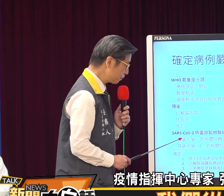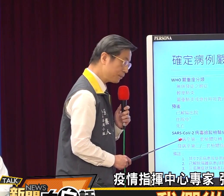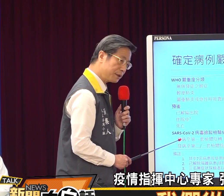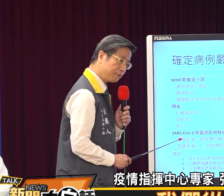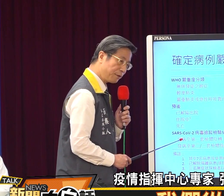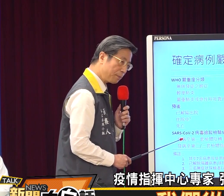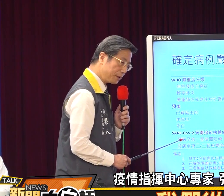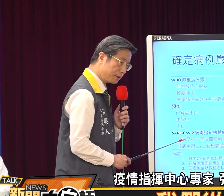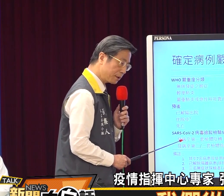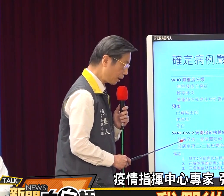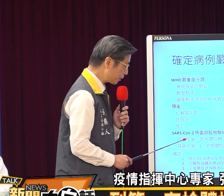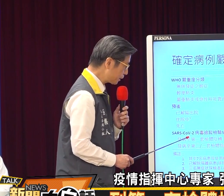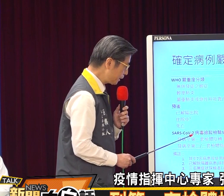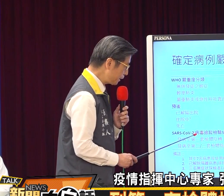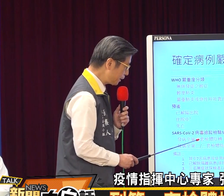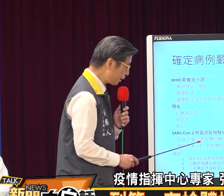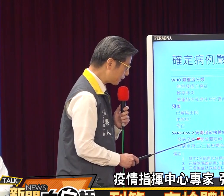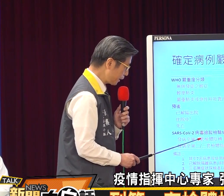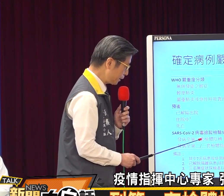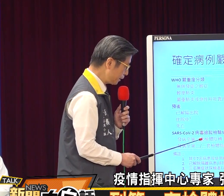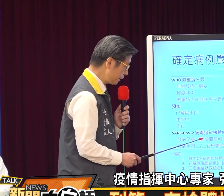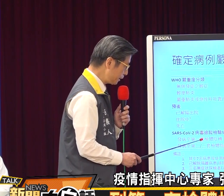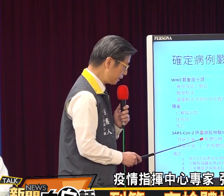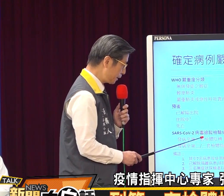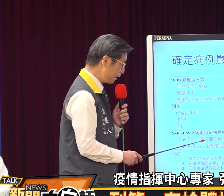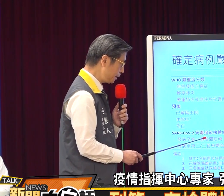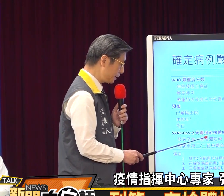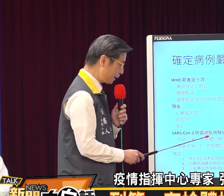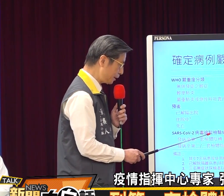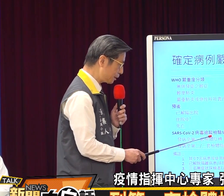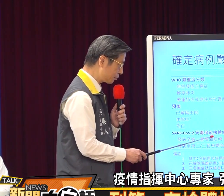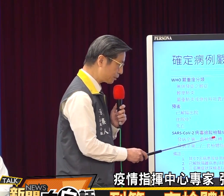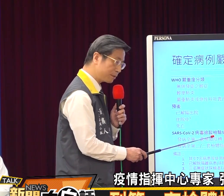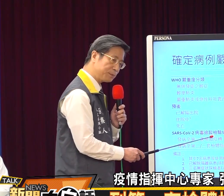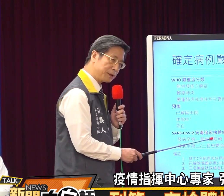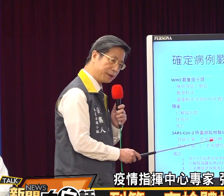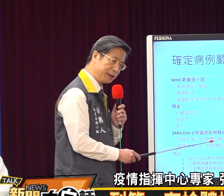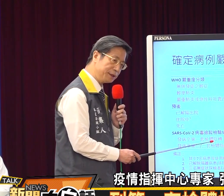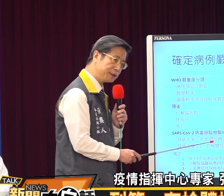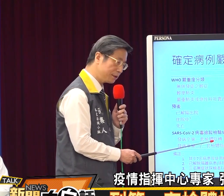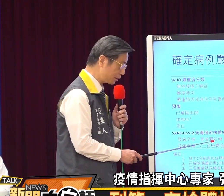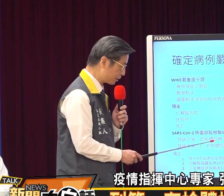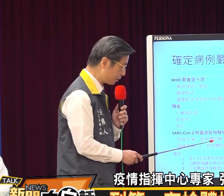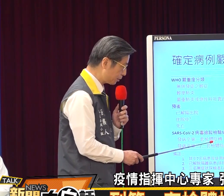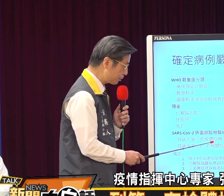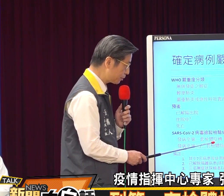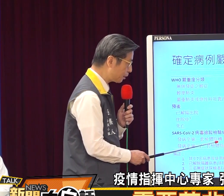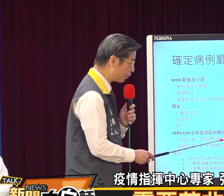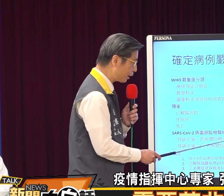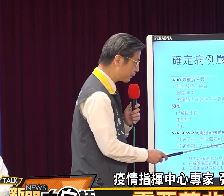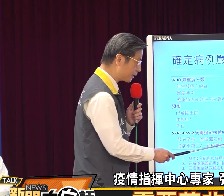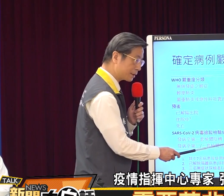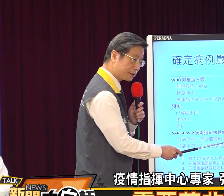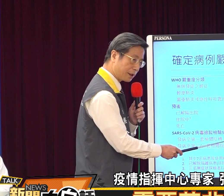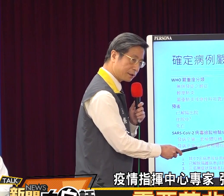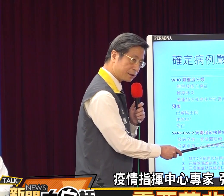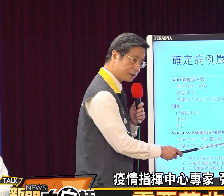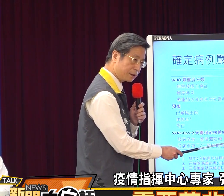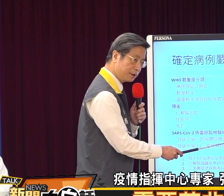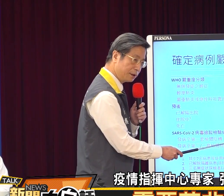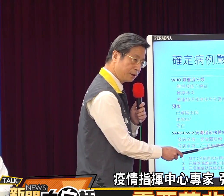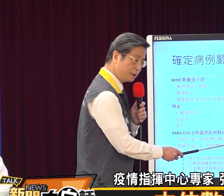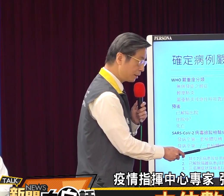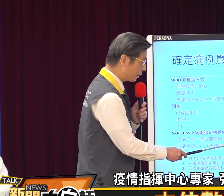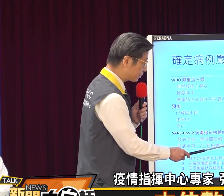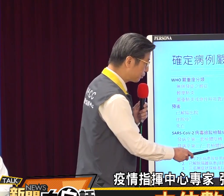从病人发病到第一套检体检验出变成阴性的时候，需要花非常长